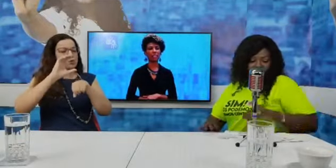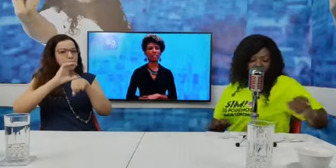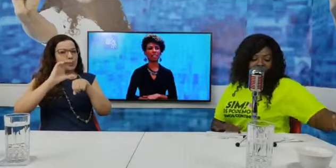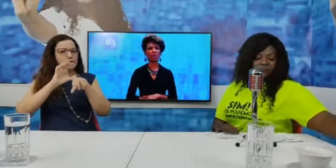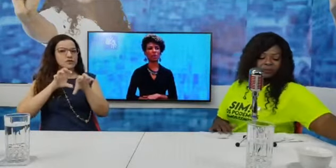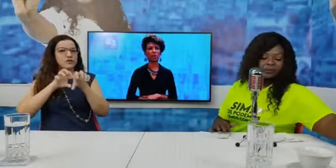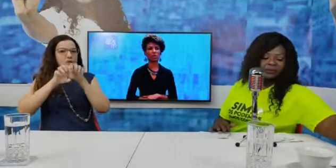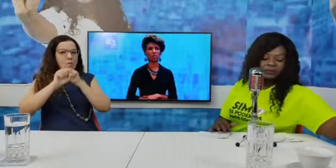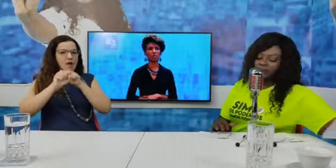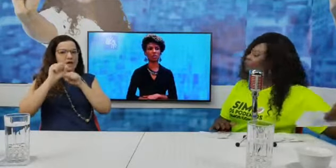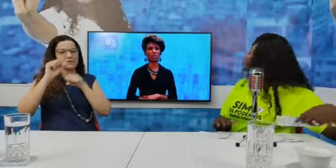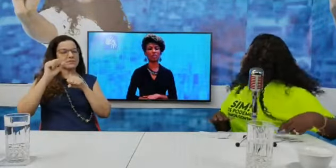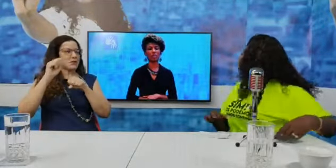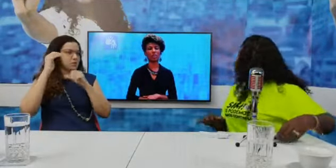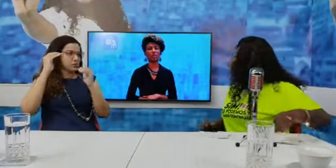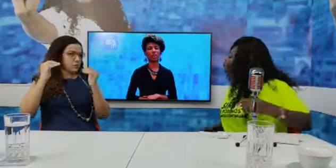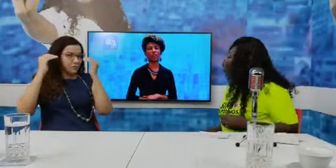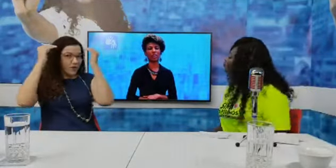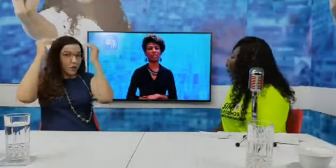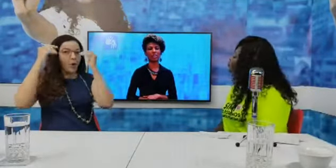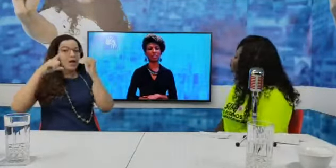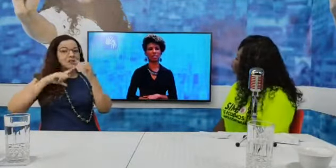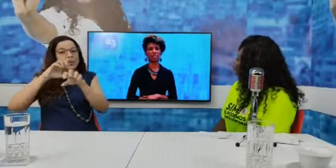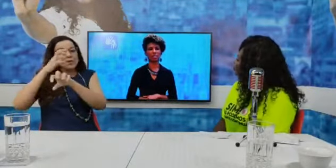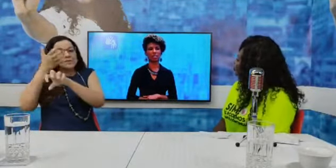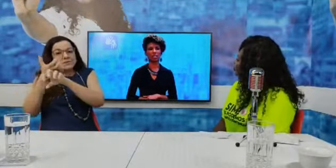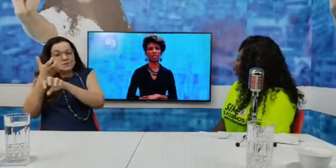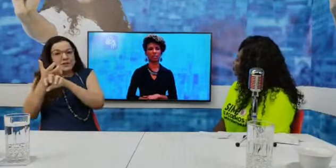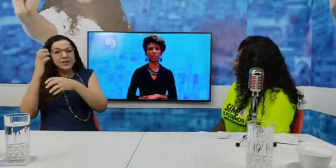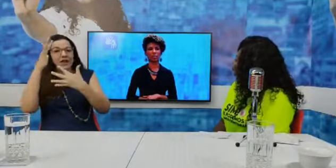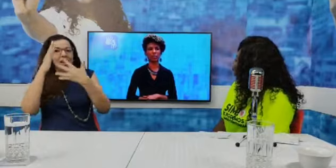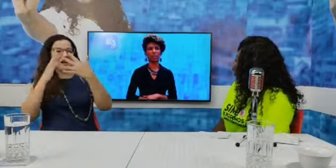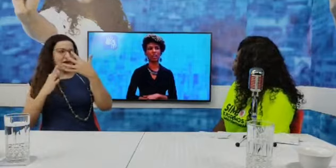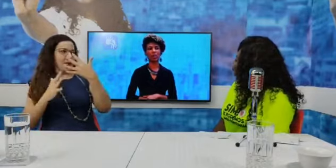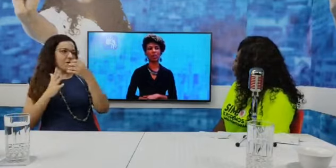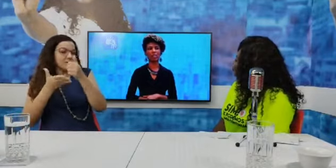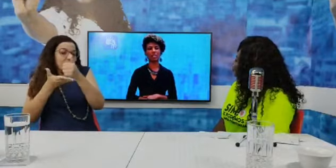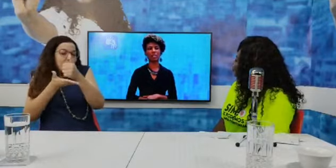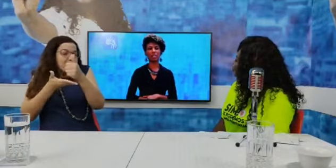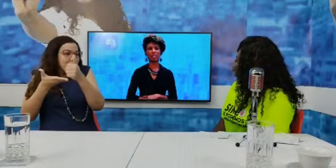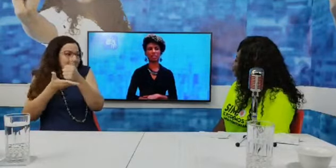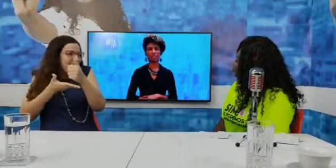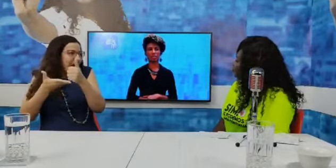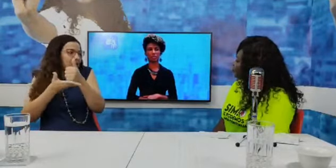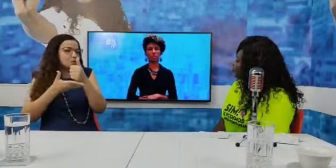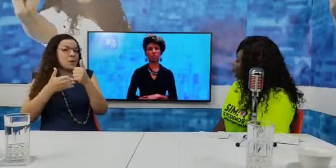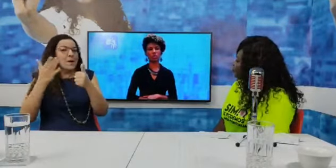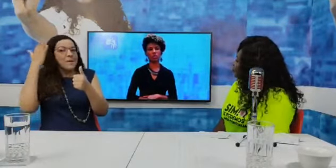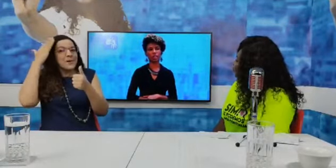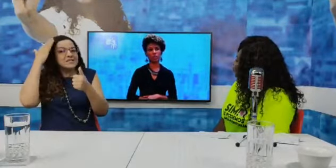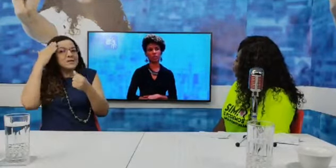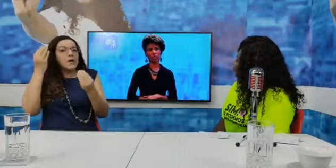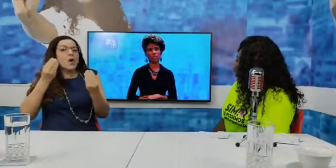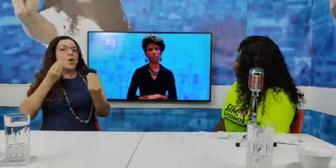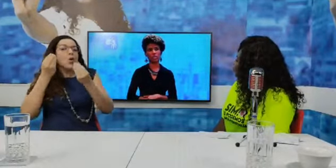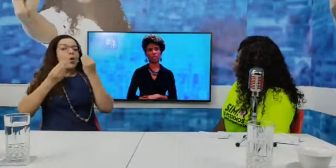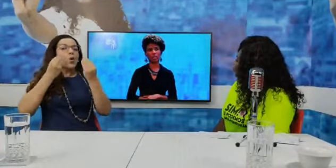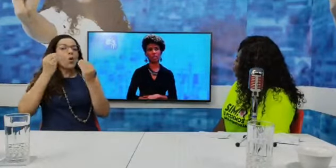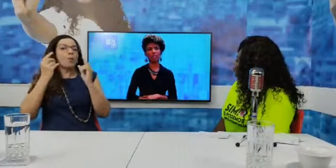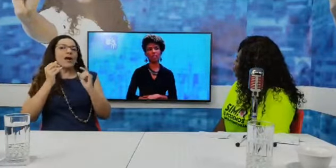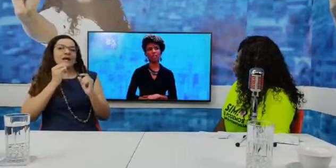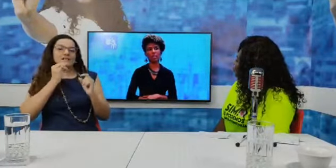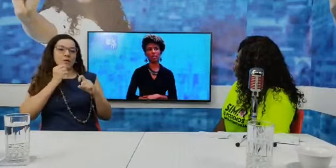explica que todos precisam ter uma formação, né, superior, algumas disciplinas em Libras. Os cursos de formação superior precisam